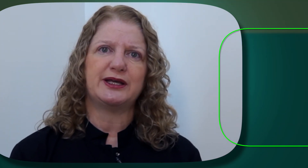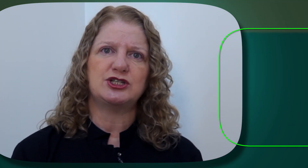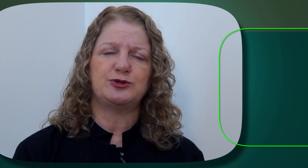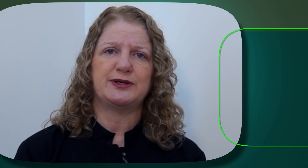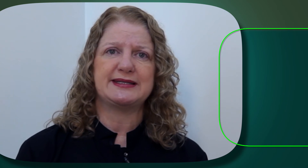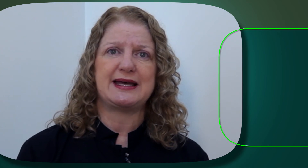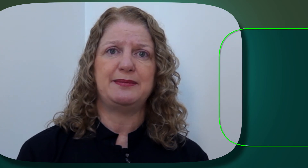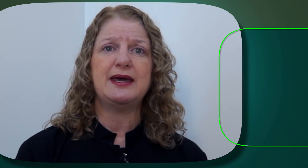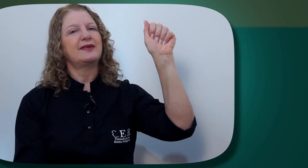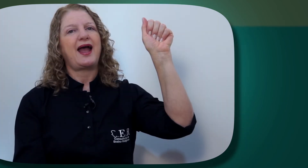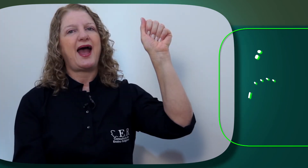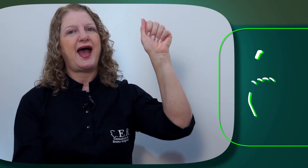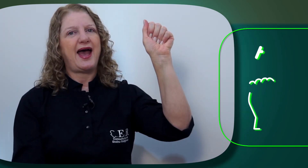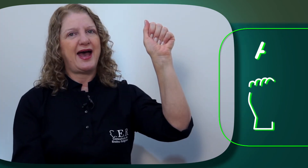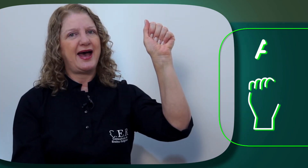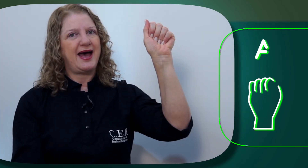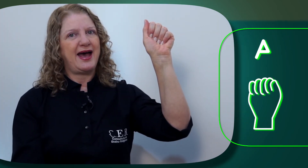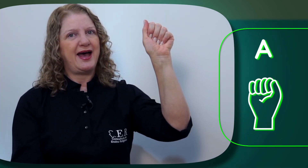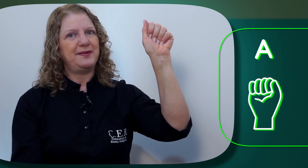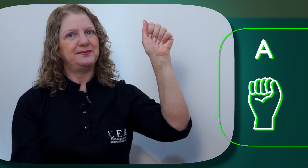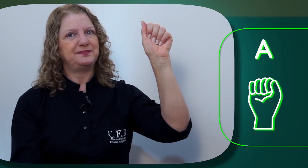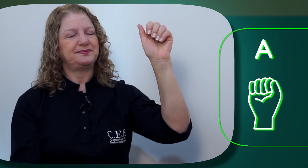gente possa saber. A,